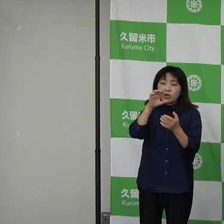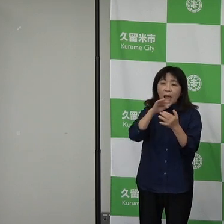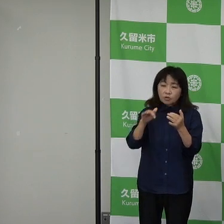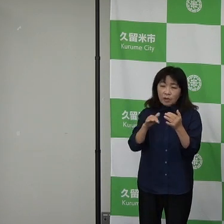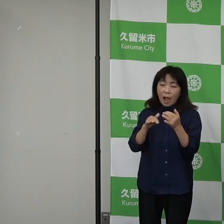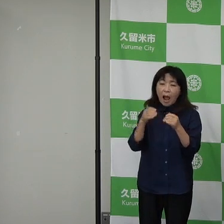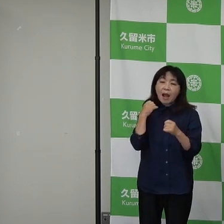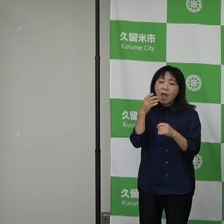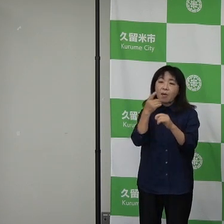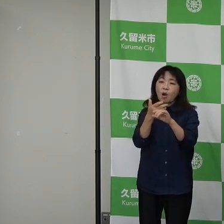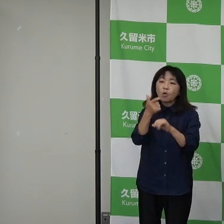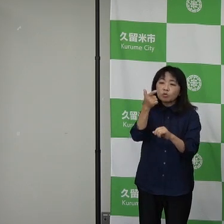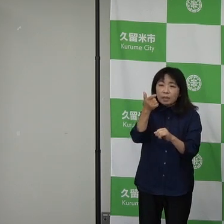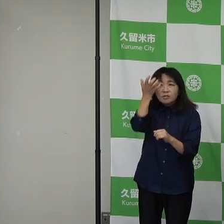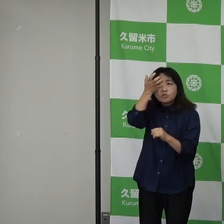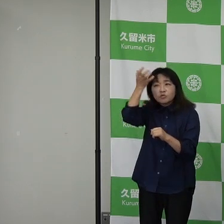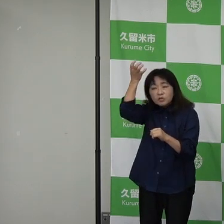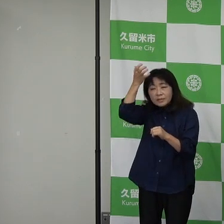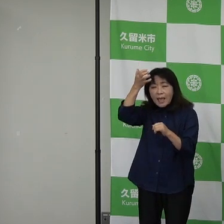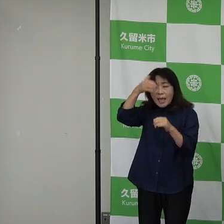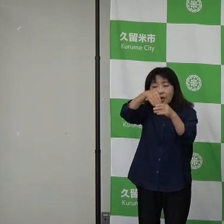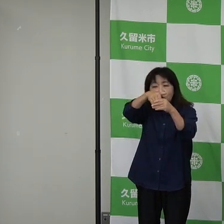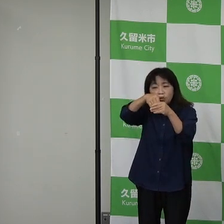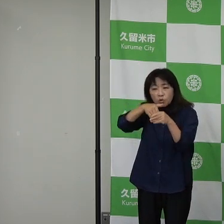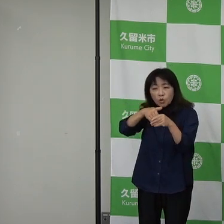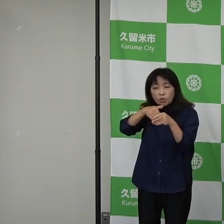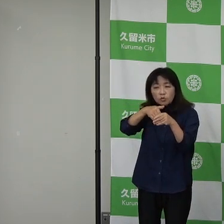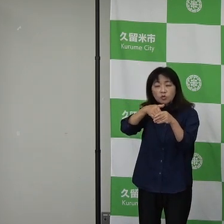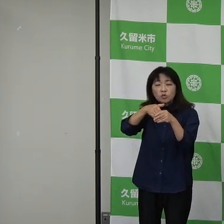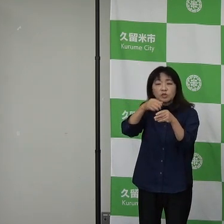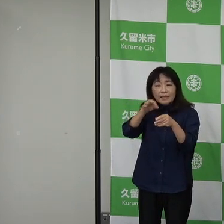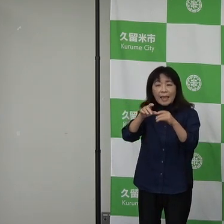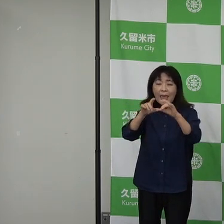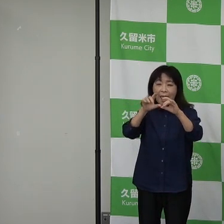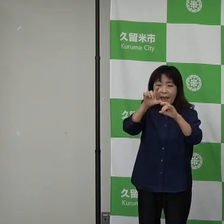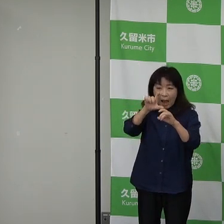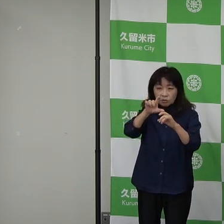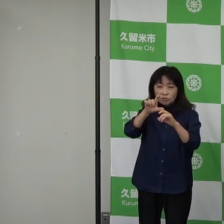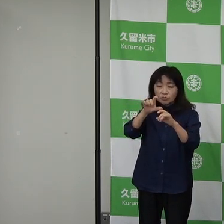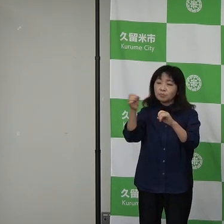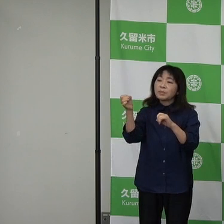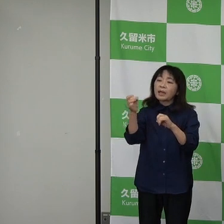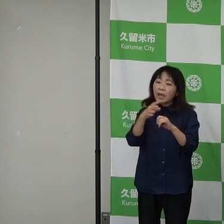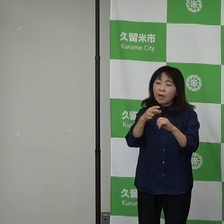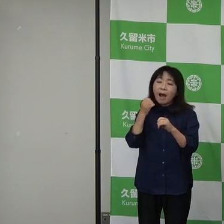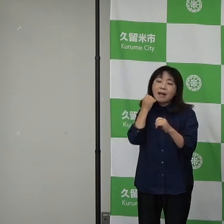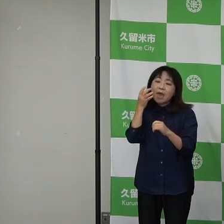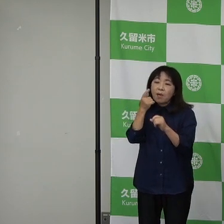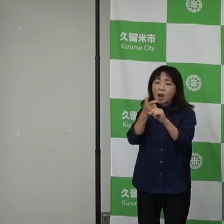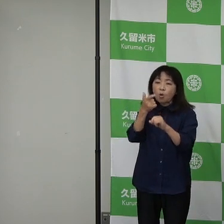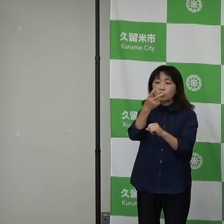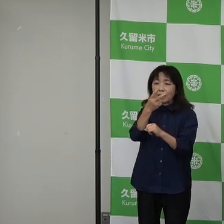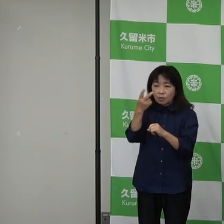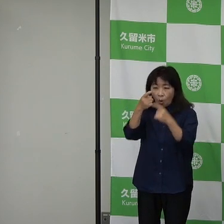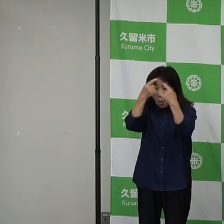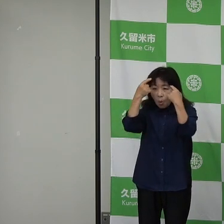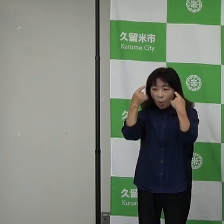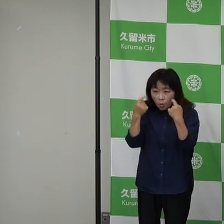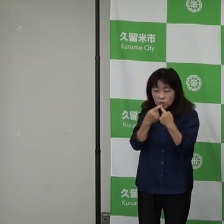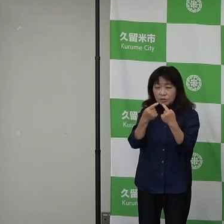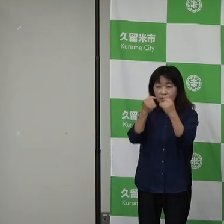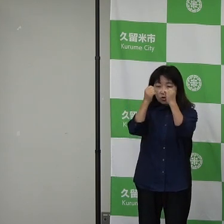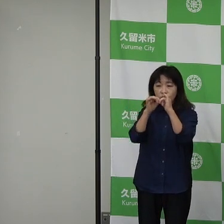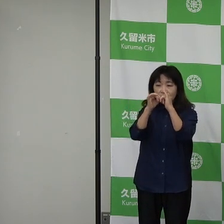和6年分推計所得税額または令和6年度分個人住民